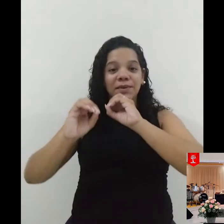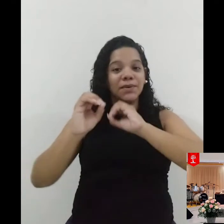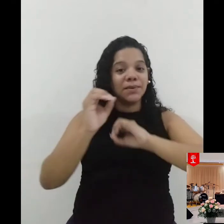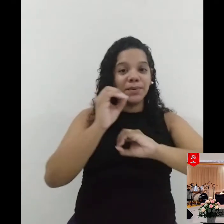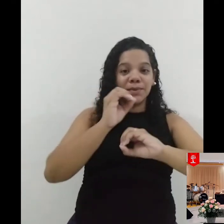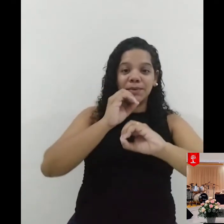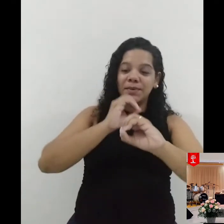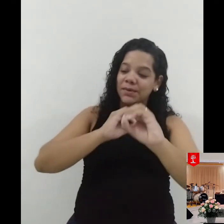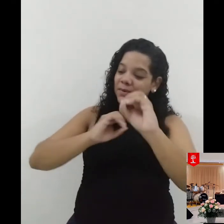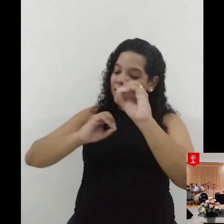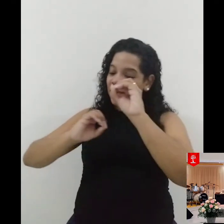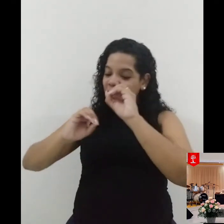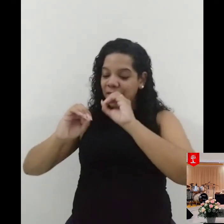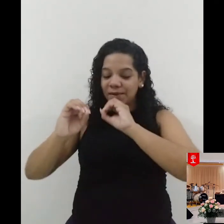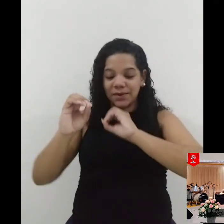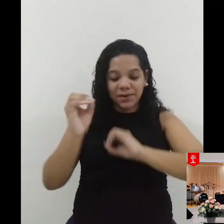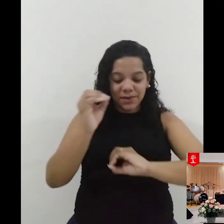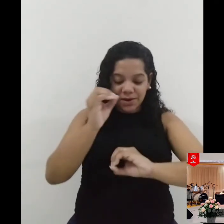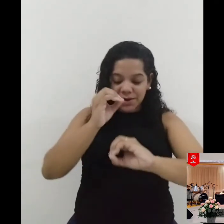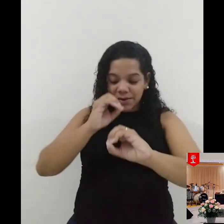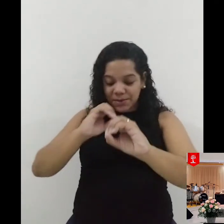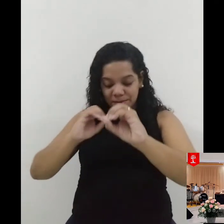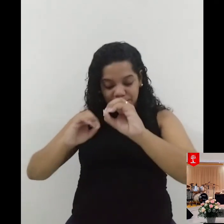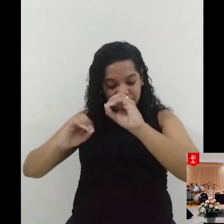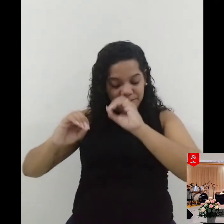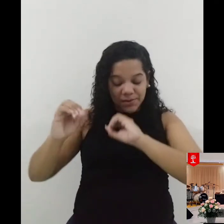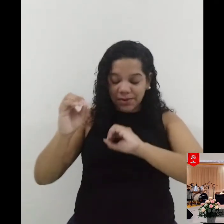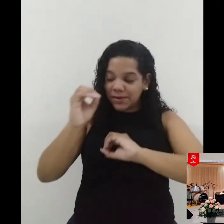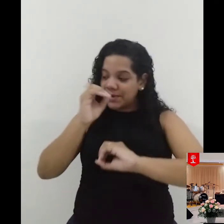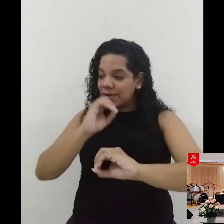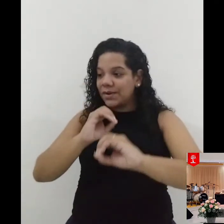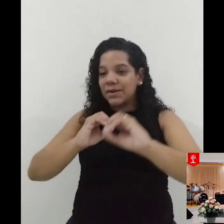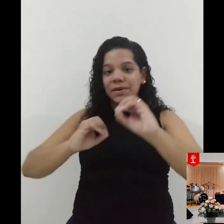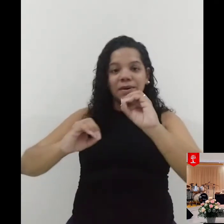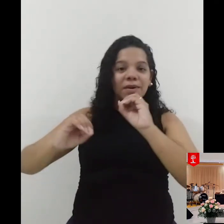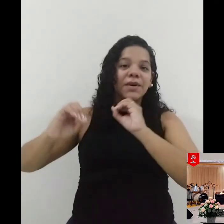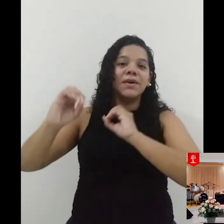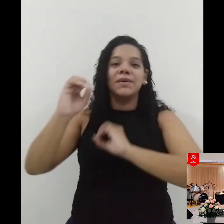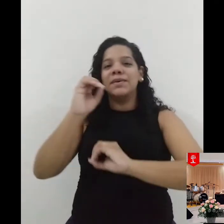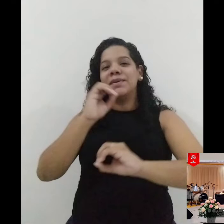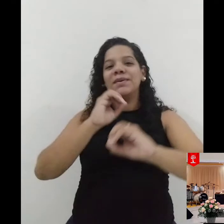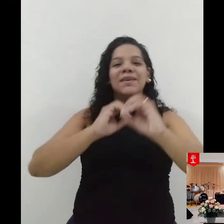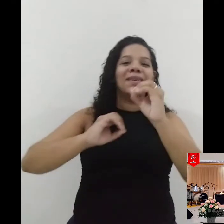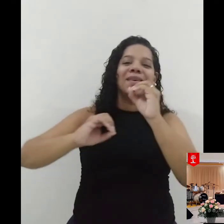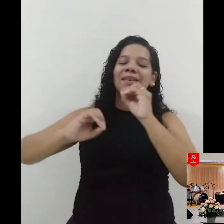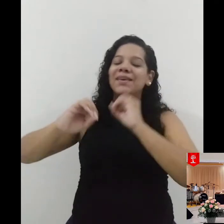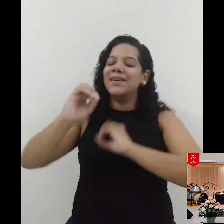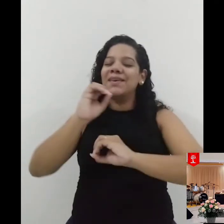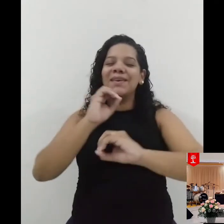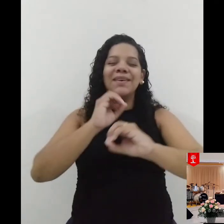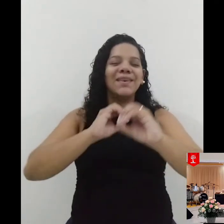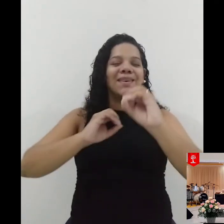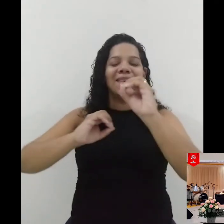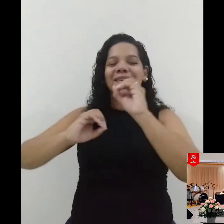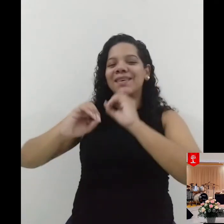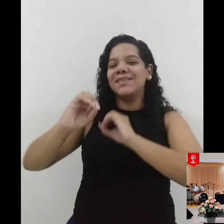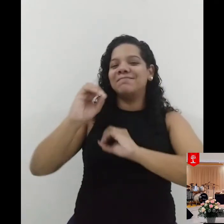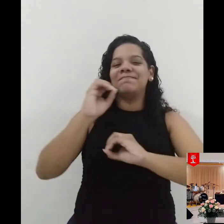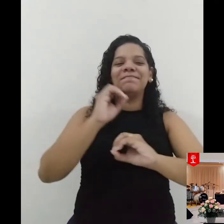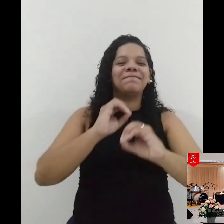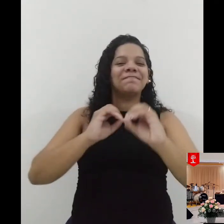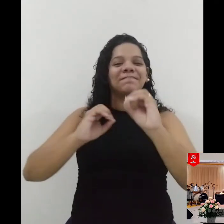Eu te agradeço, Deus, que no deserto não me deixou morrer e